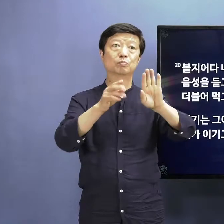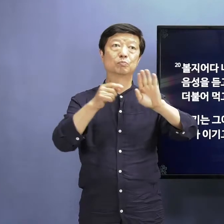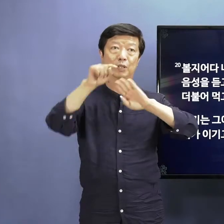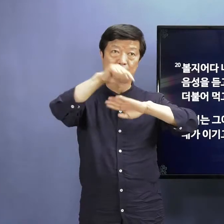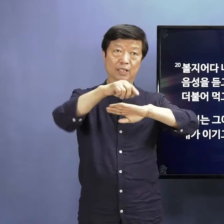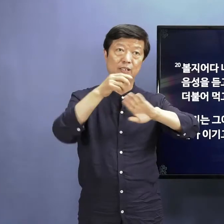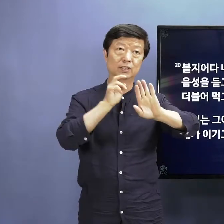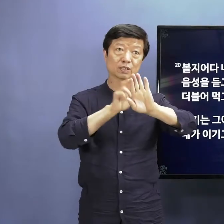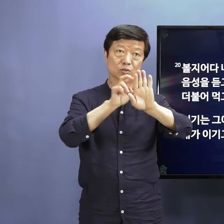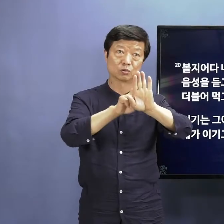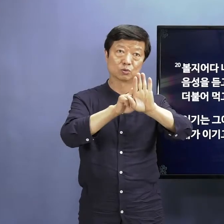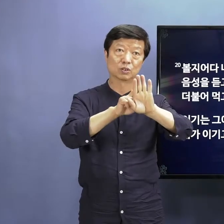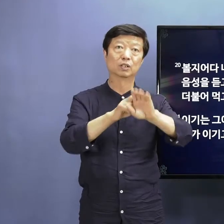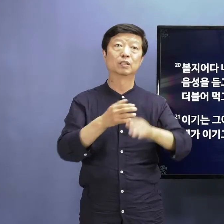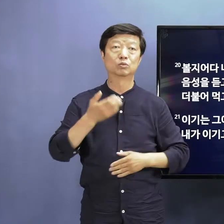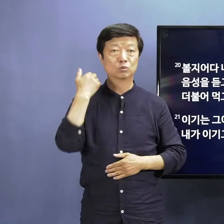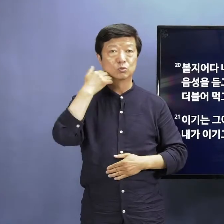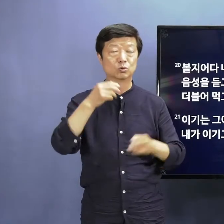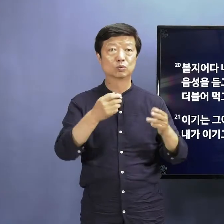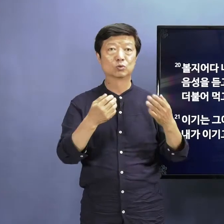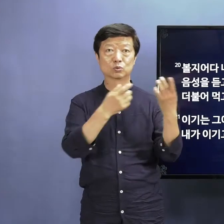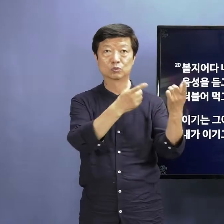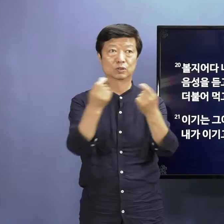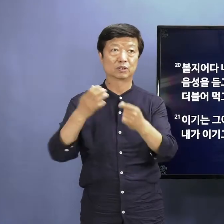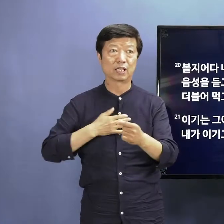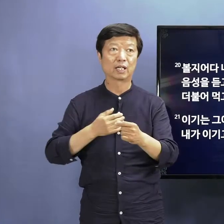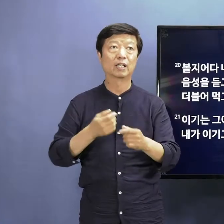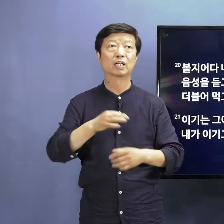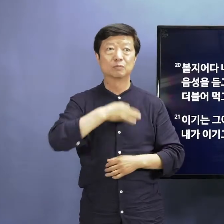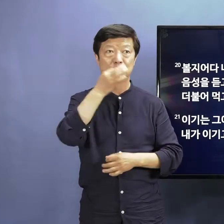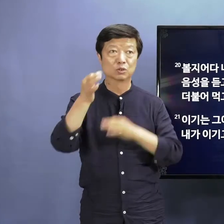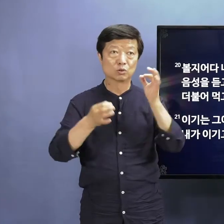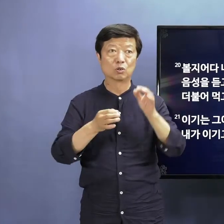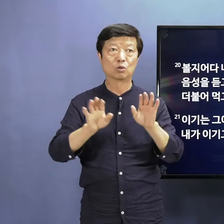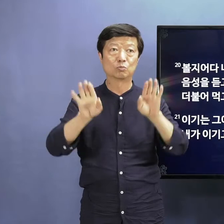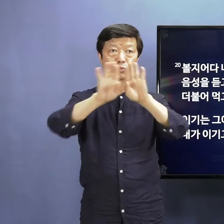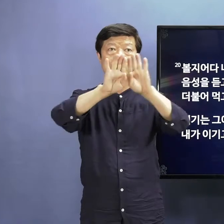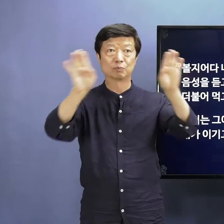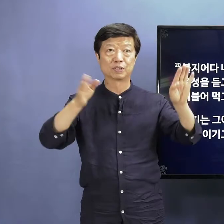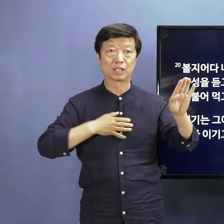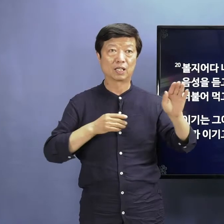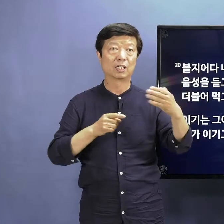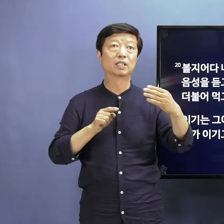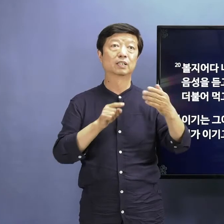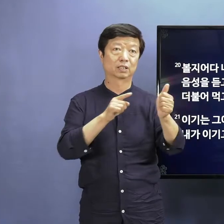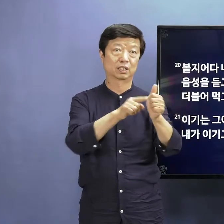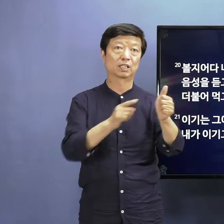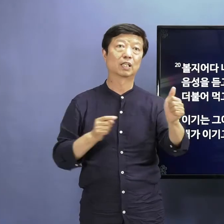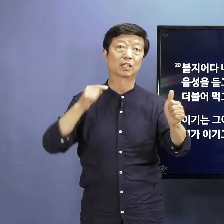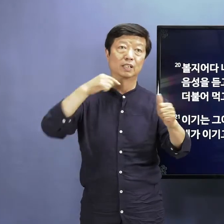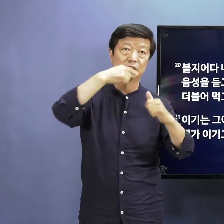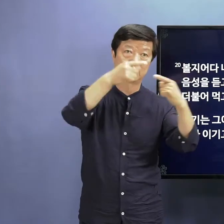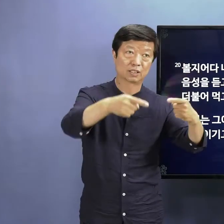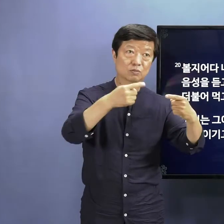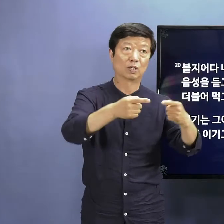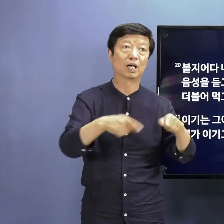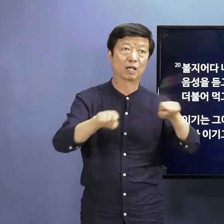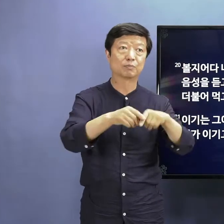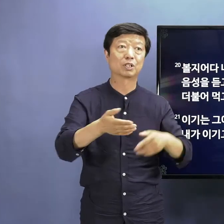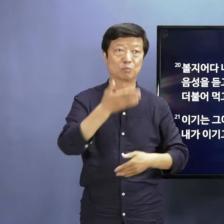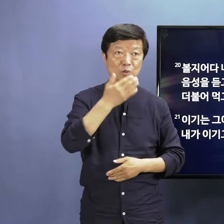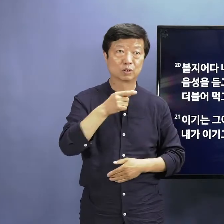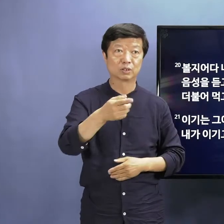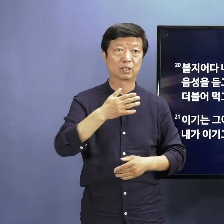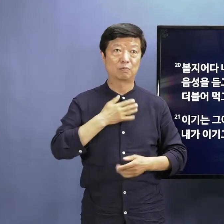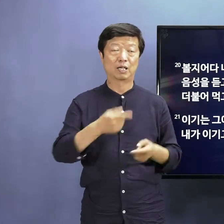두드리노니 누구든지 내 음성을 듣고 문을 열면 내가 그에게로 들어가 그와 더불어 먹고 그는